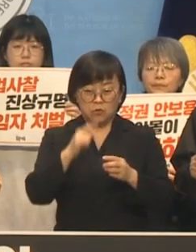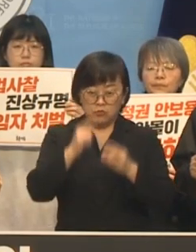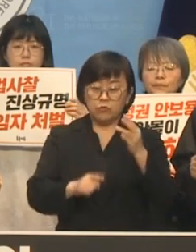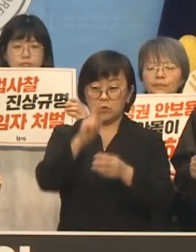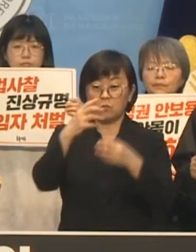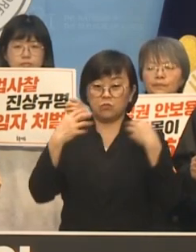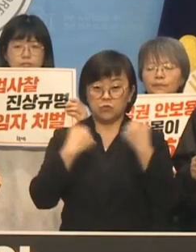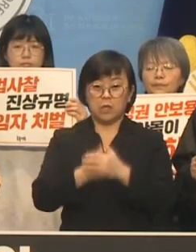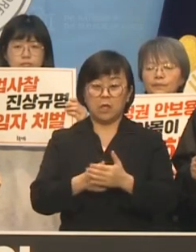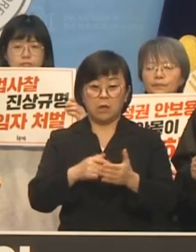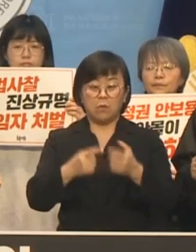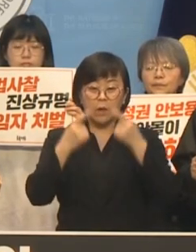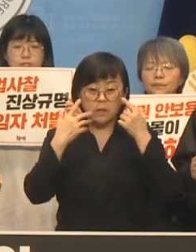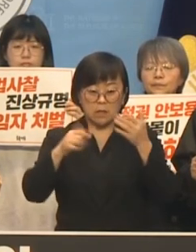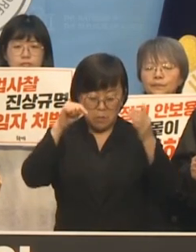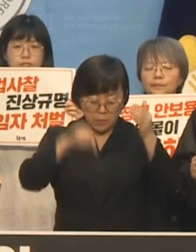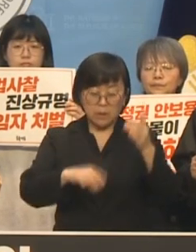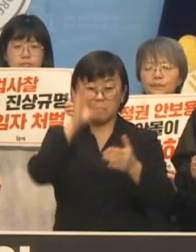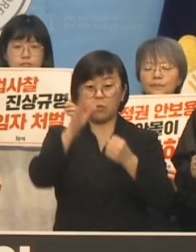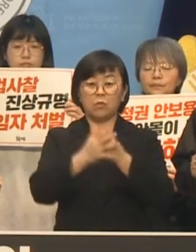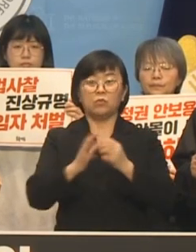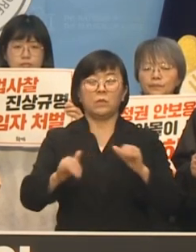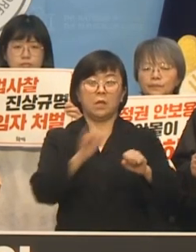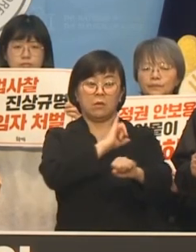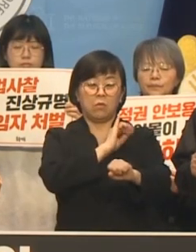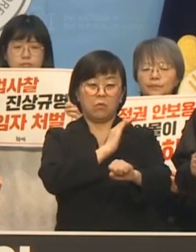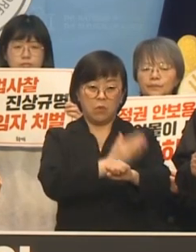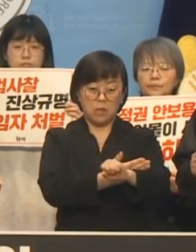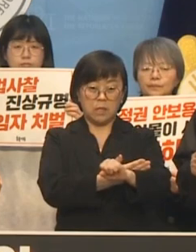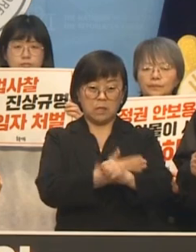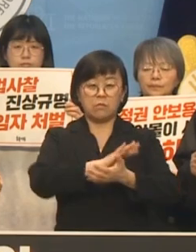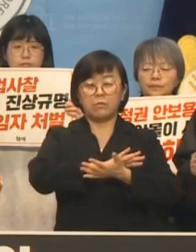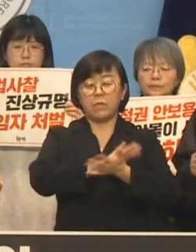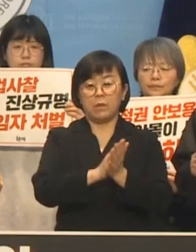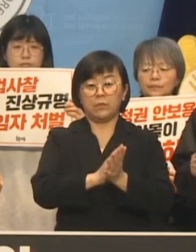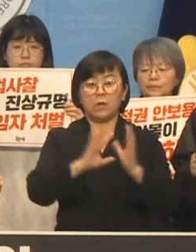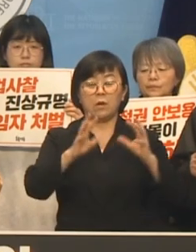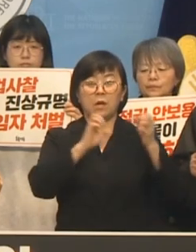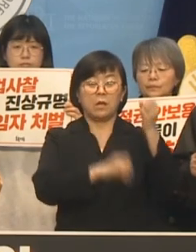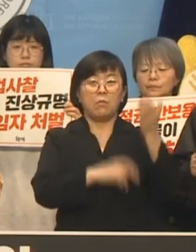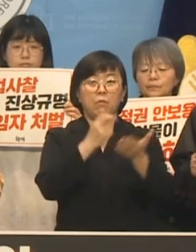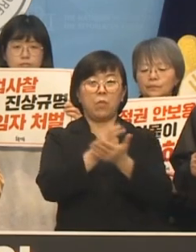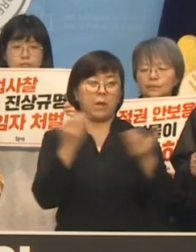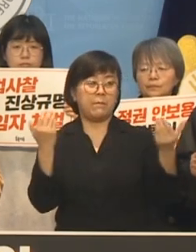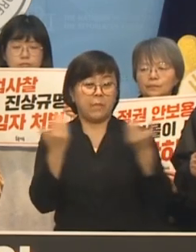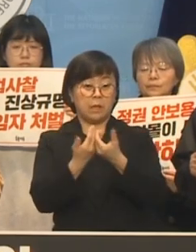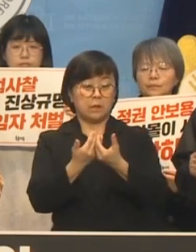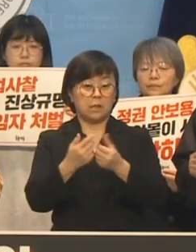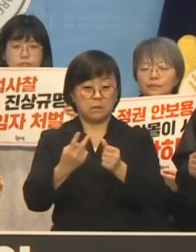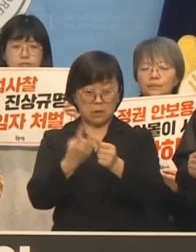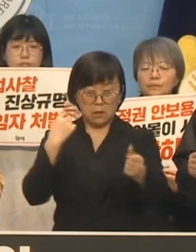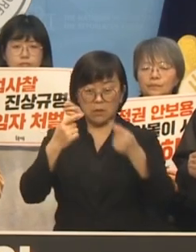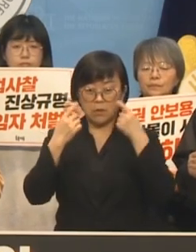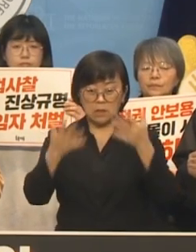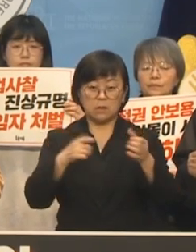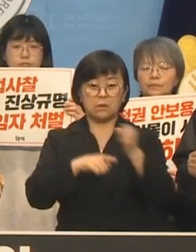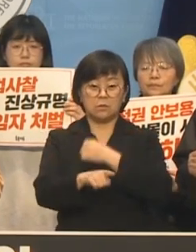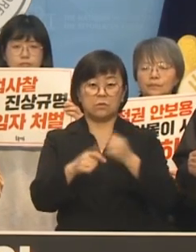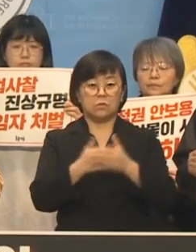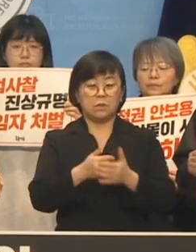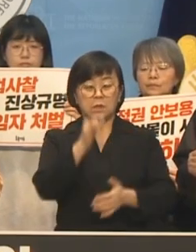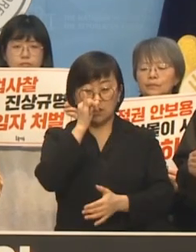본질을 드러낸 사건이자 동시에 국민의 권리를 짓밟는 반헌법적 사태라는 것, 따라서 탄핵의 명백한 사유로